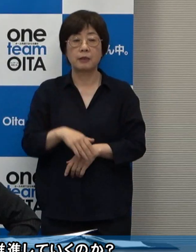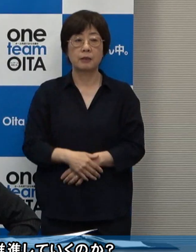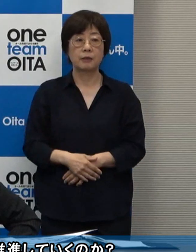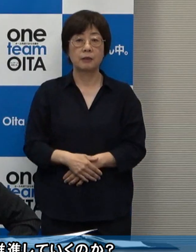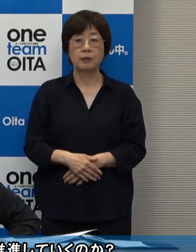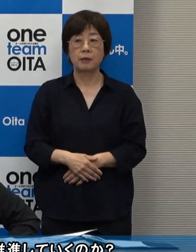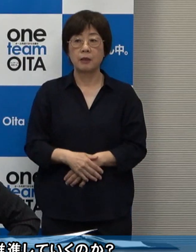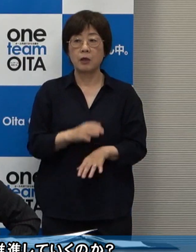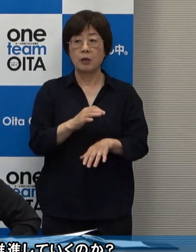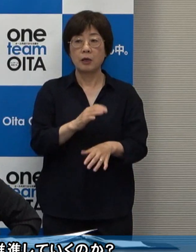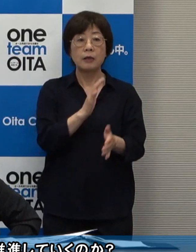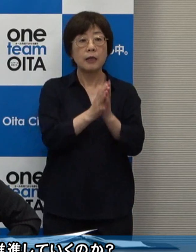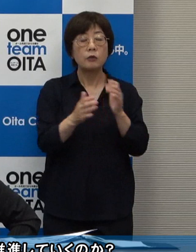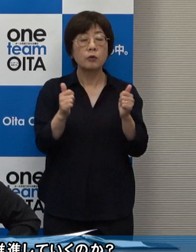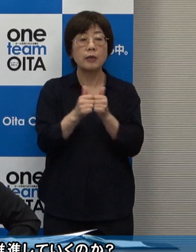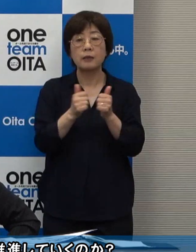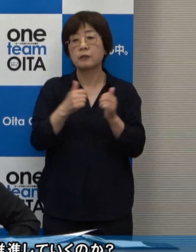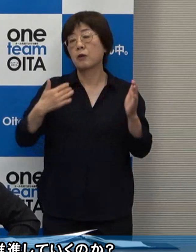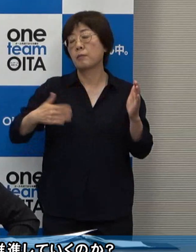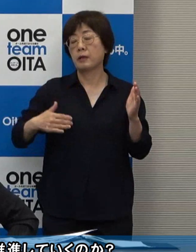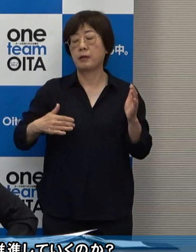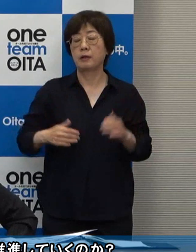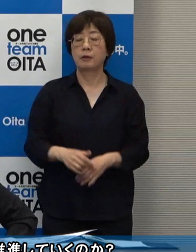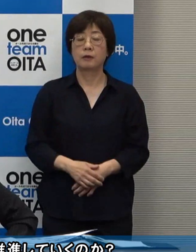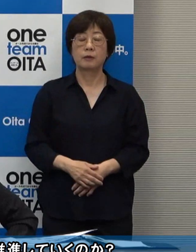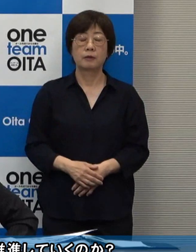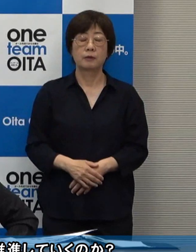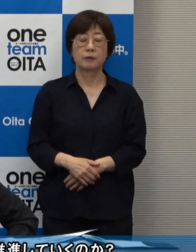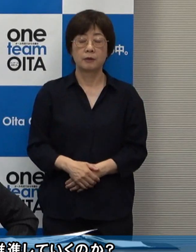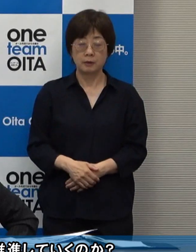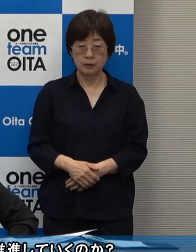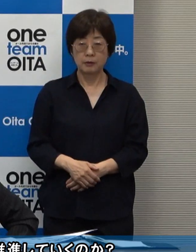し合いはそこはしておりませんが、その中で